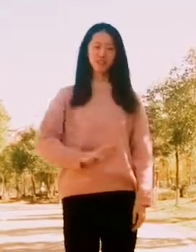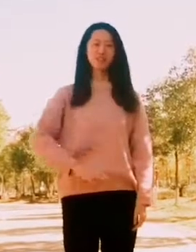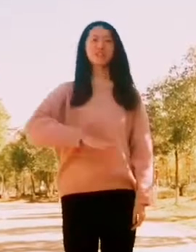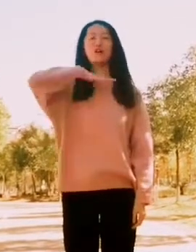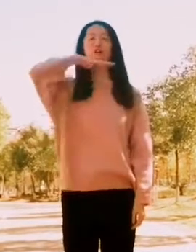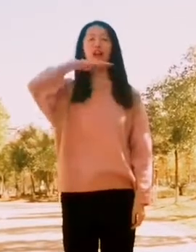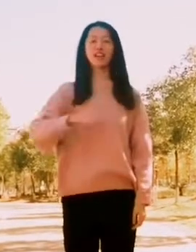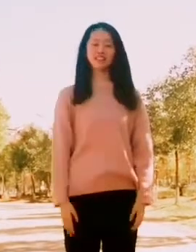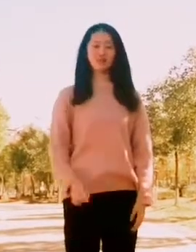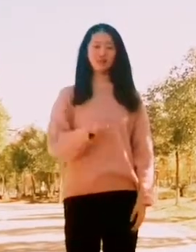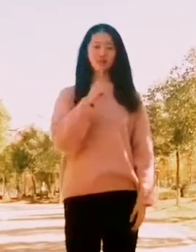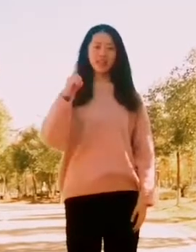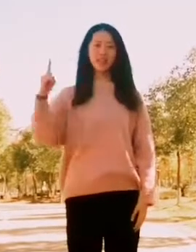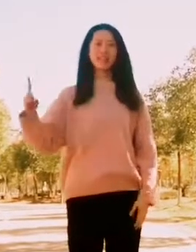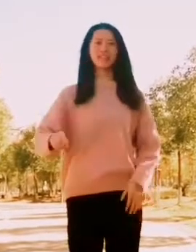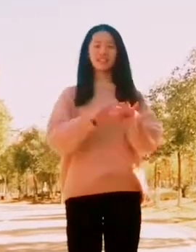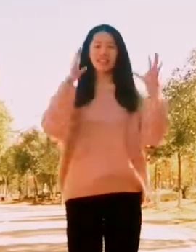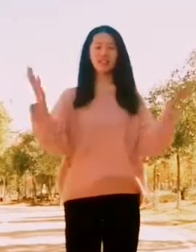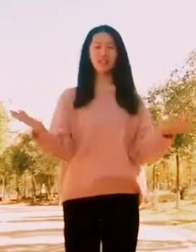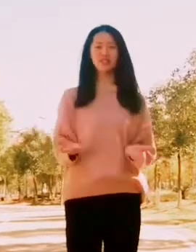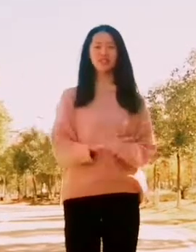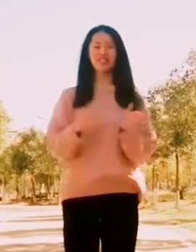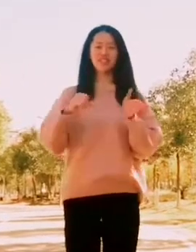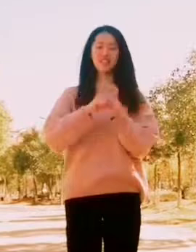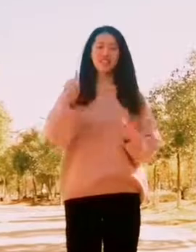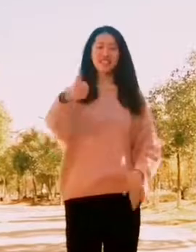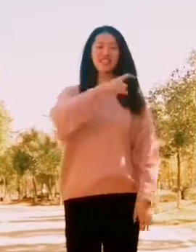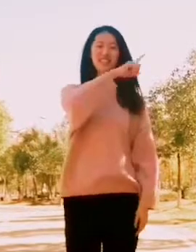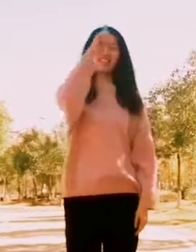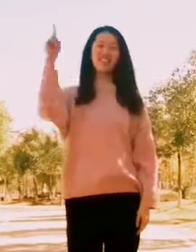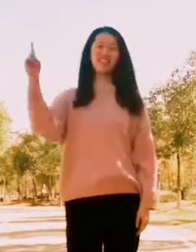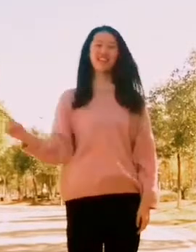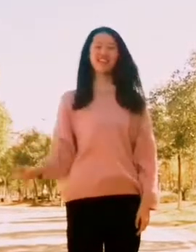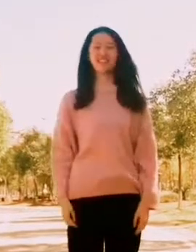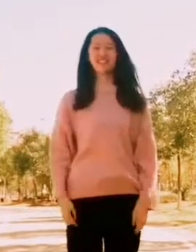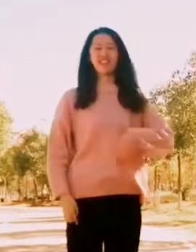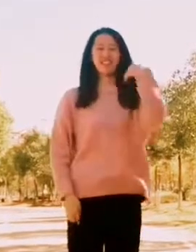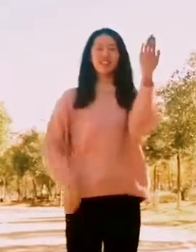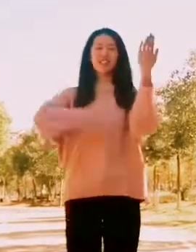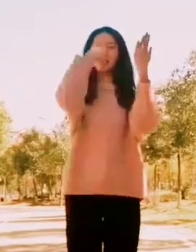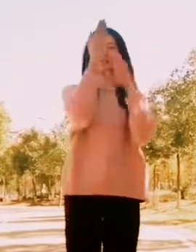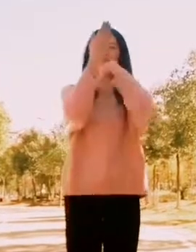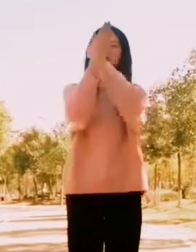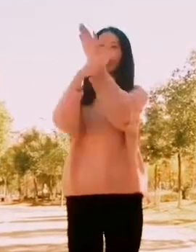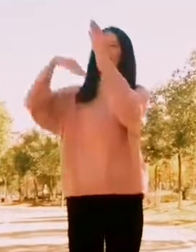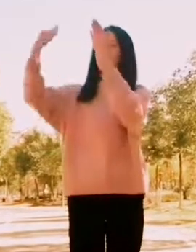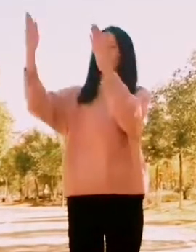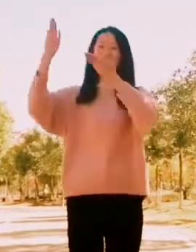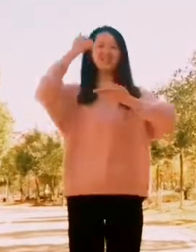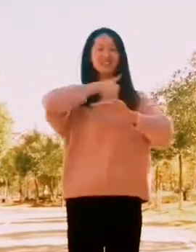幸福加满，每一天都是最赞的一天，一幅幅画面